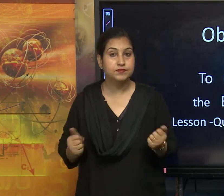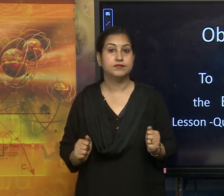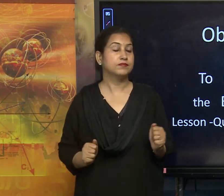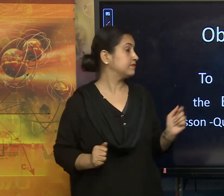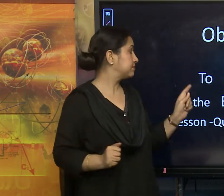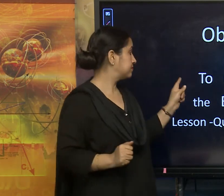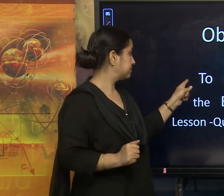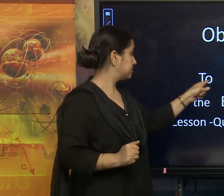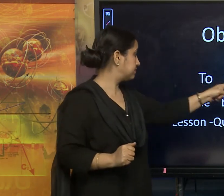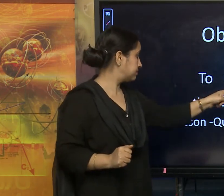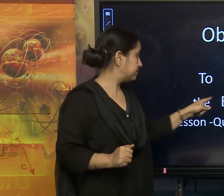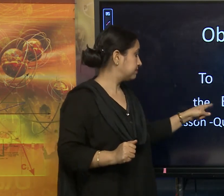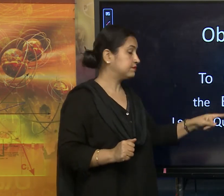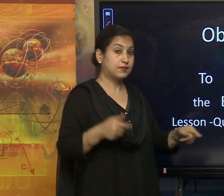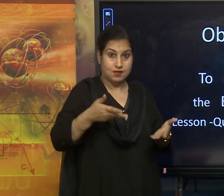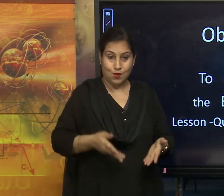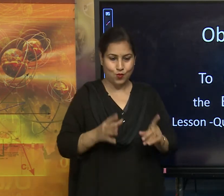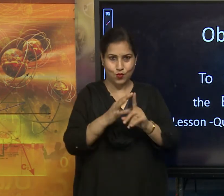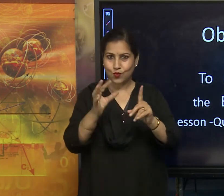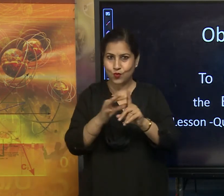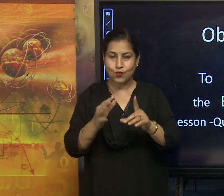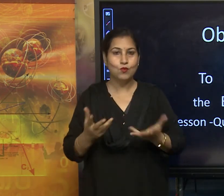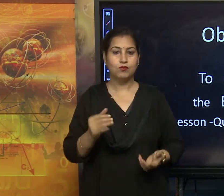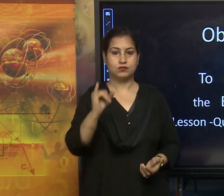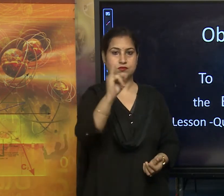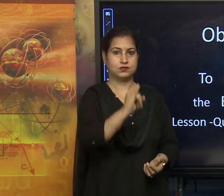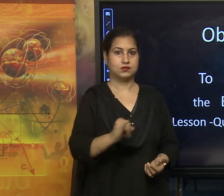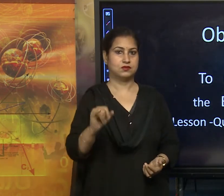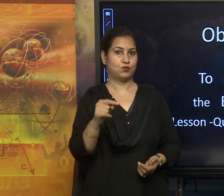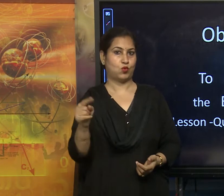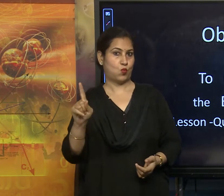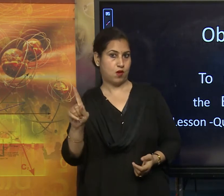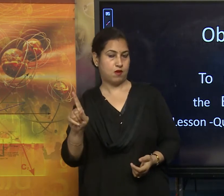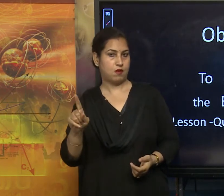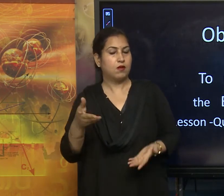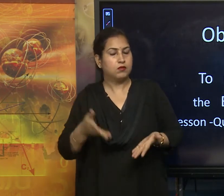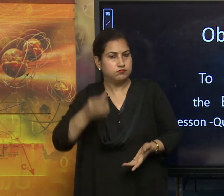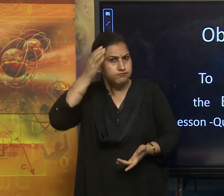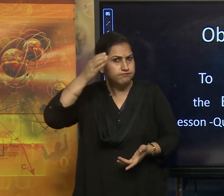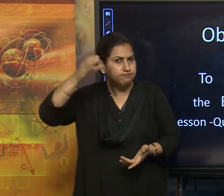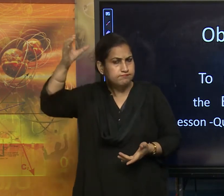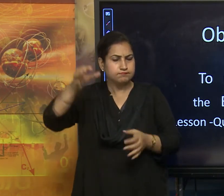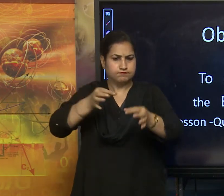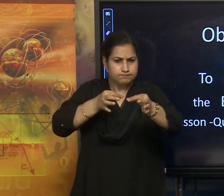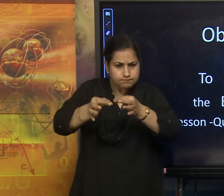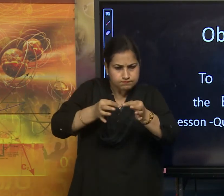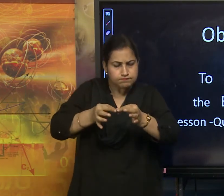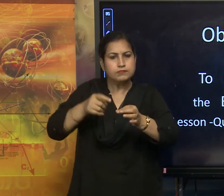है कि हम एक्सरसाइज 6.1 जो कि पार्ट